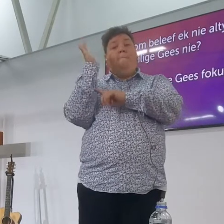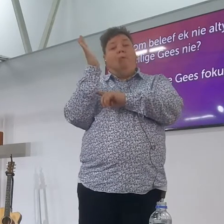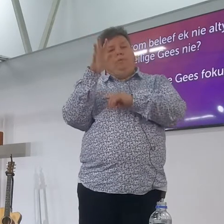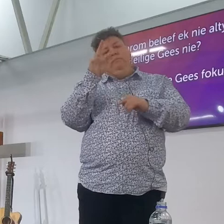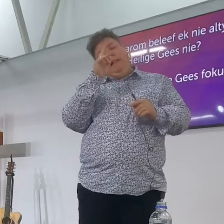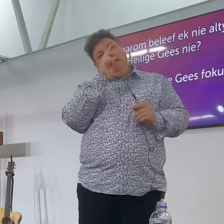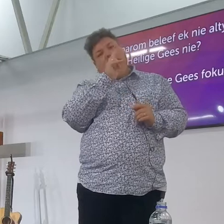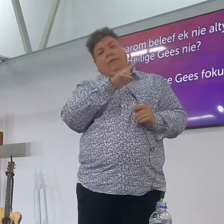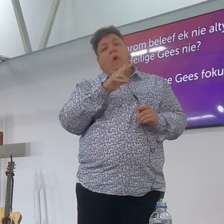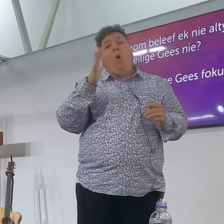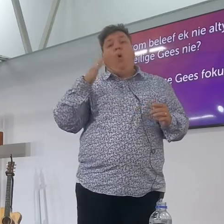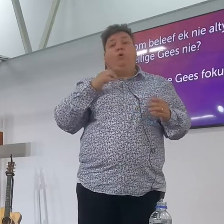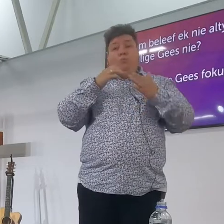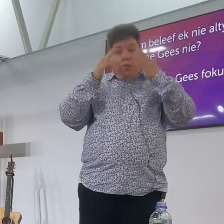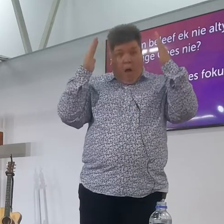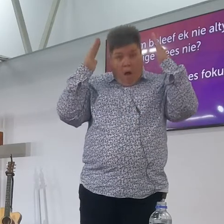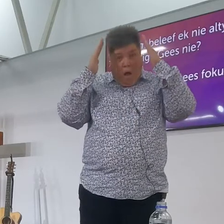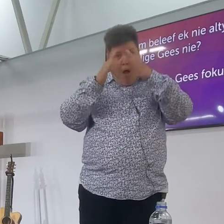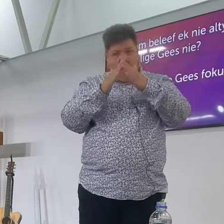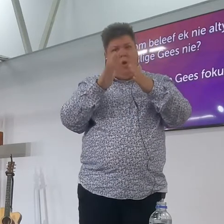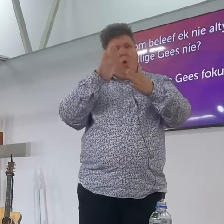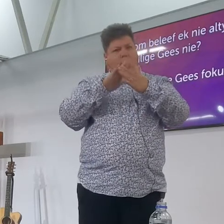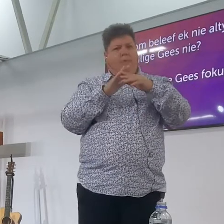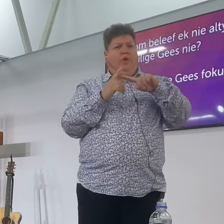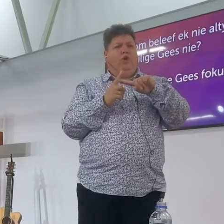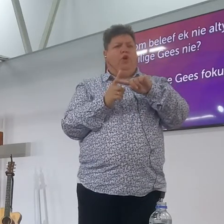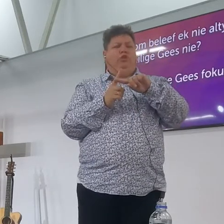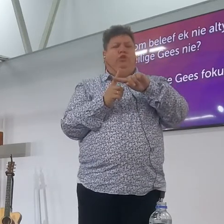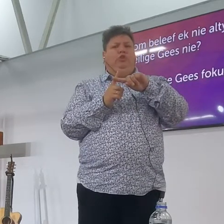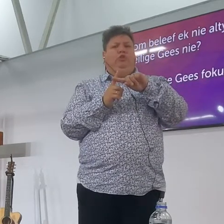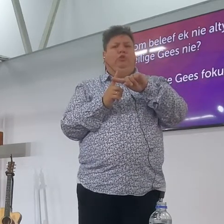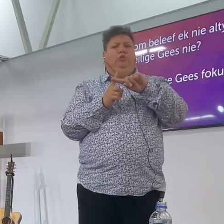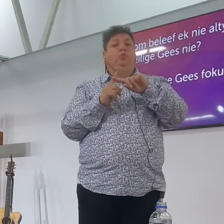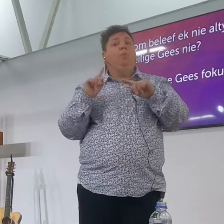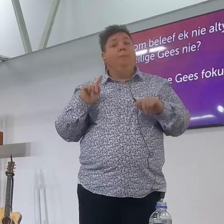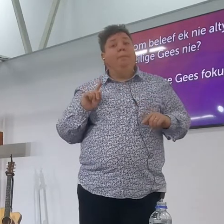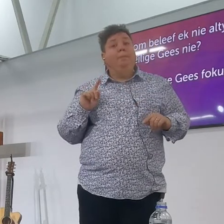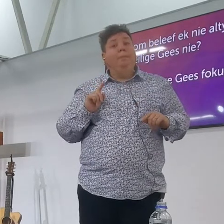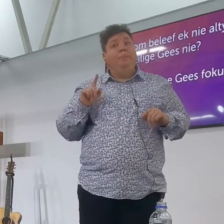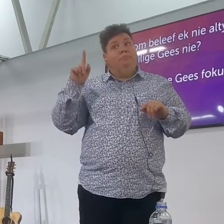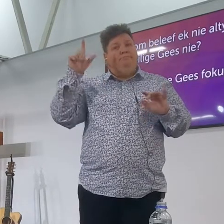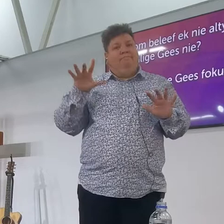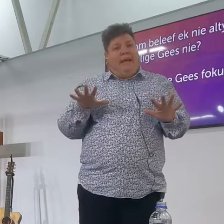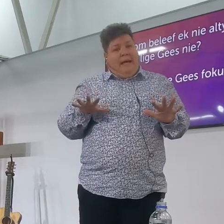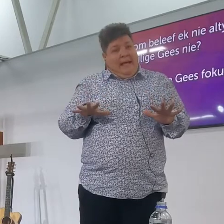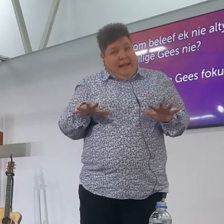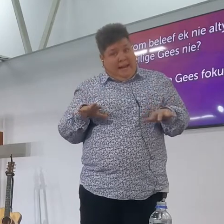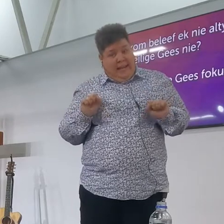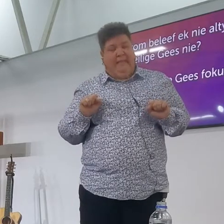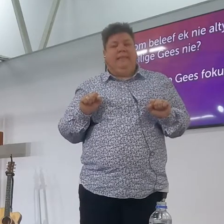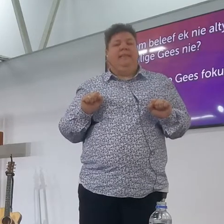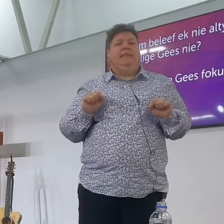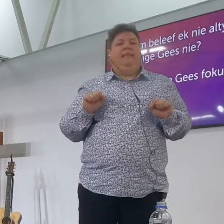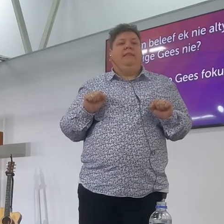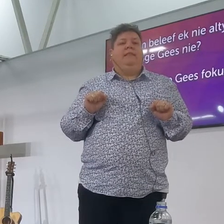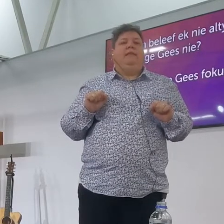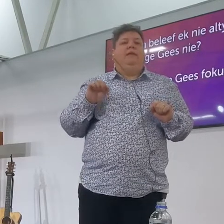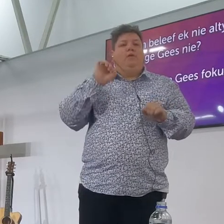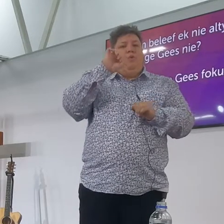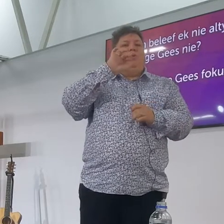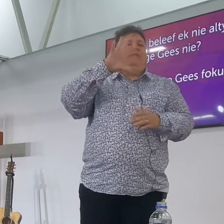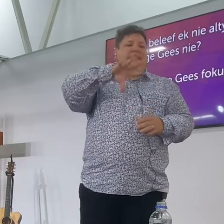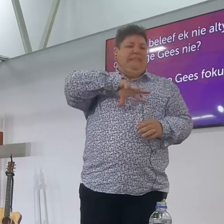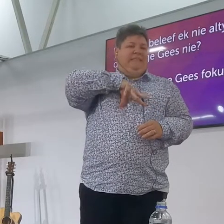Ons aandag gaan altyd gefokus word op die kruis van die Here Jesus, want dis die redding van siele kom deur